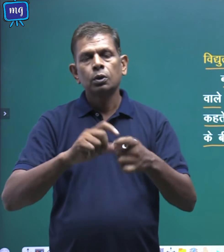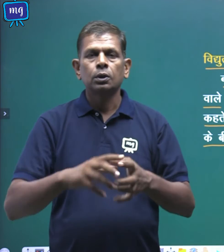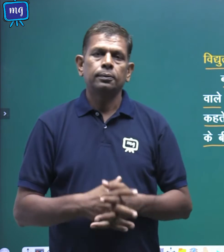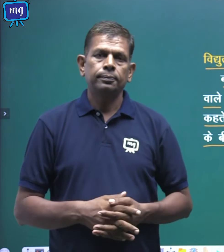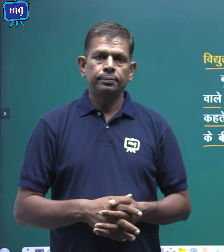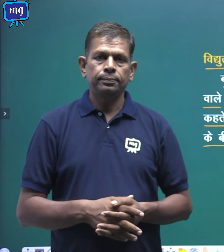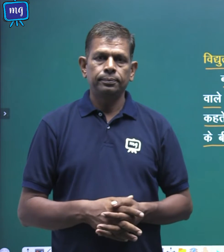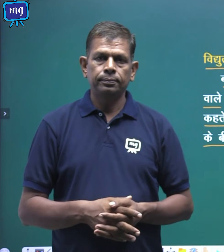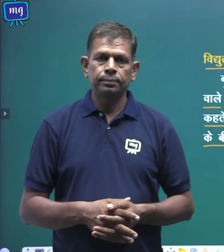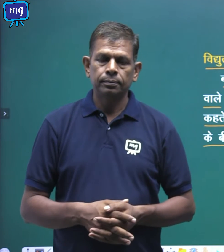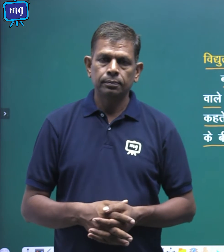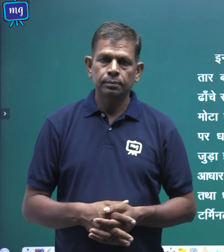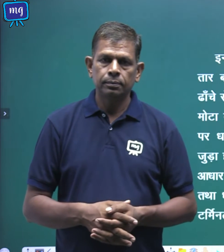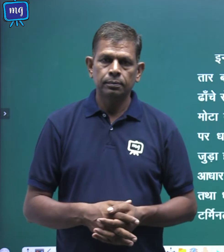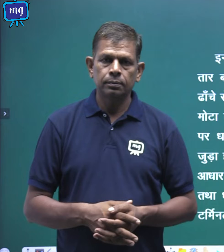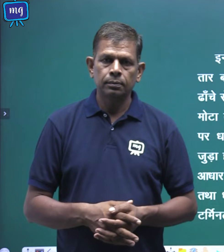है।